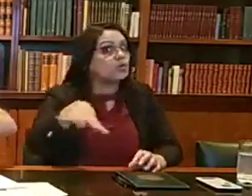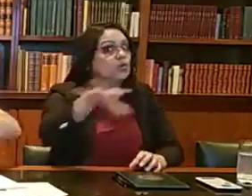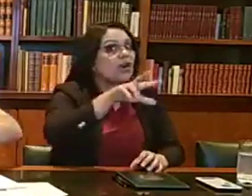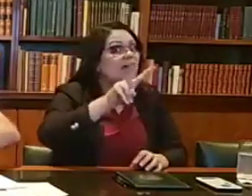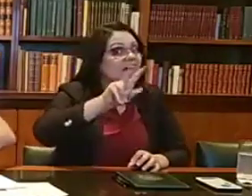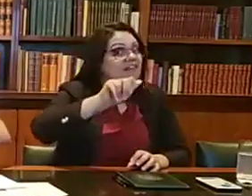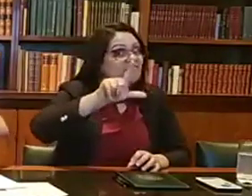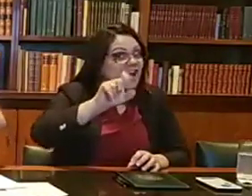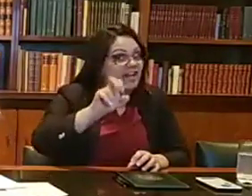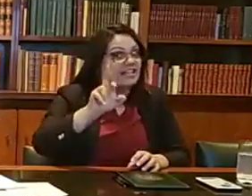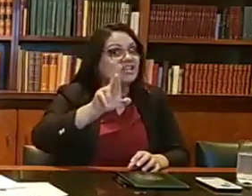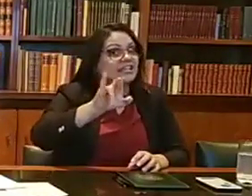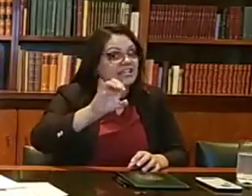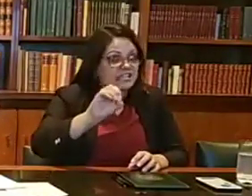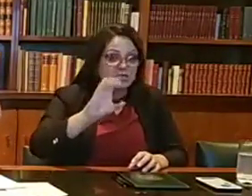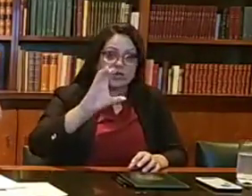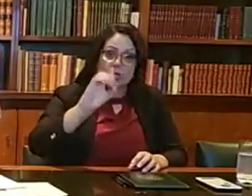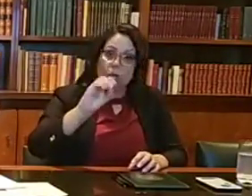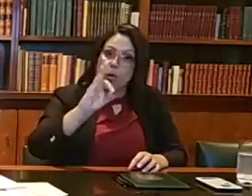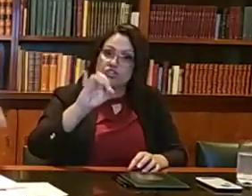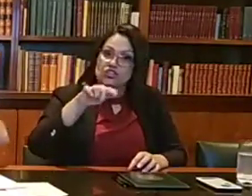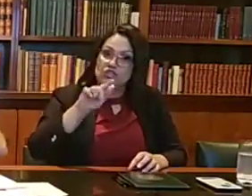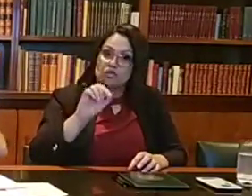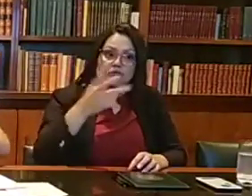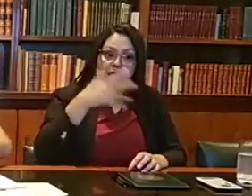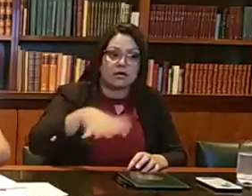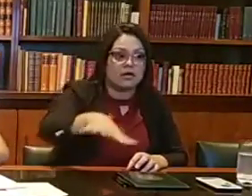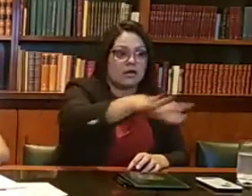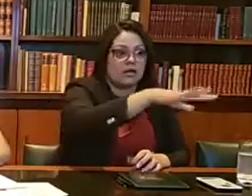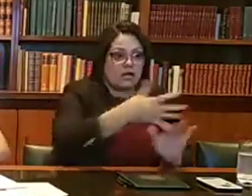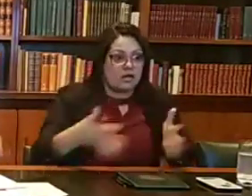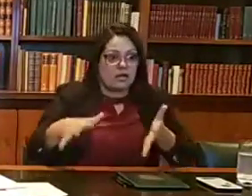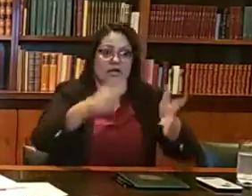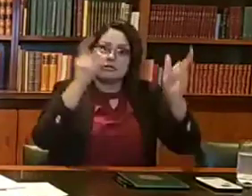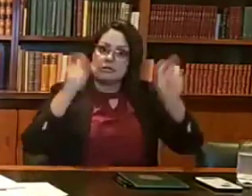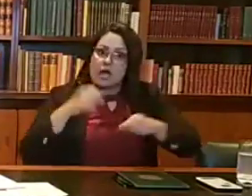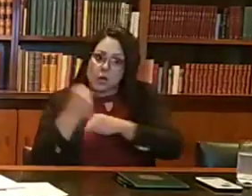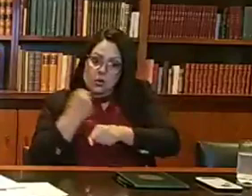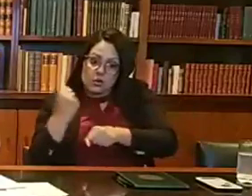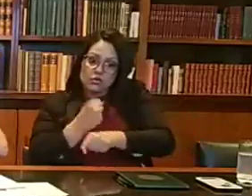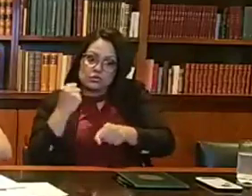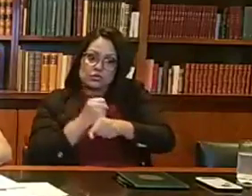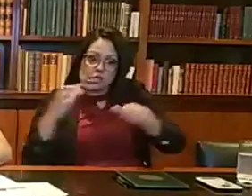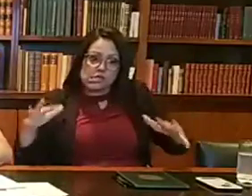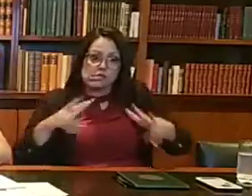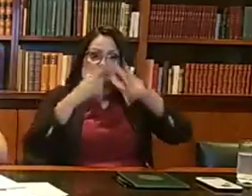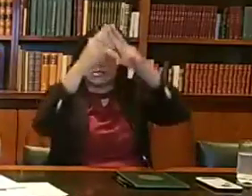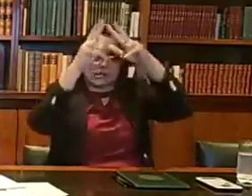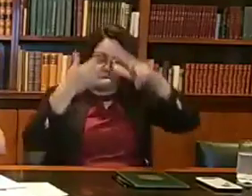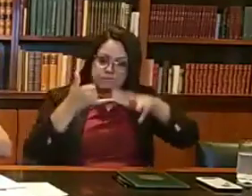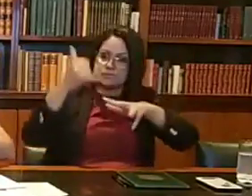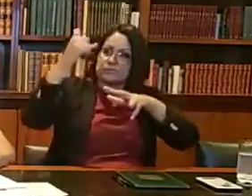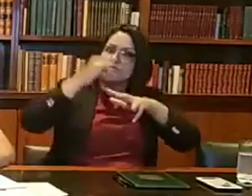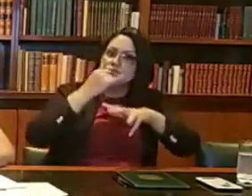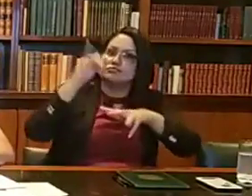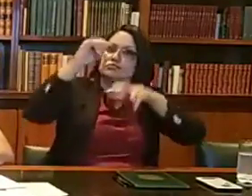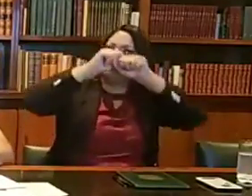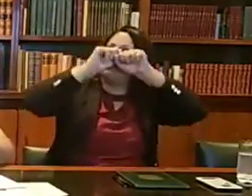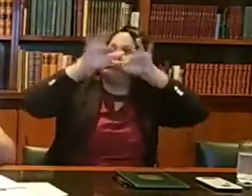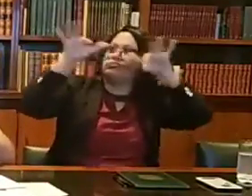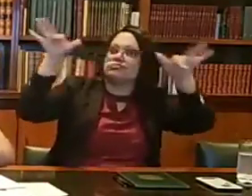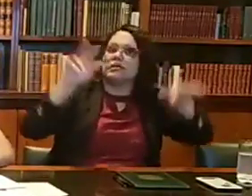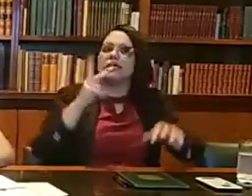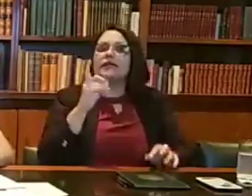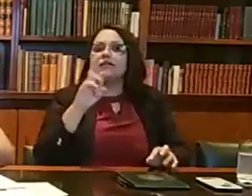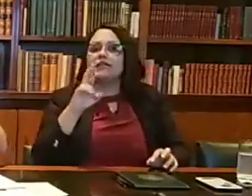falaram, não tenho certeza que o Vale do Rio Cotingo teria condições de fazer algumas hidrelétricas ali e fornecer energia elétrica para o estado